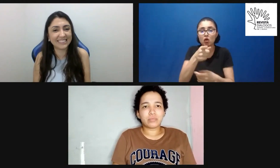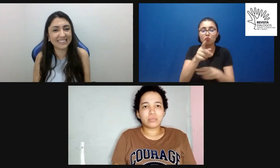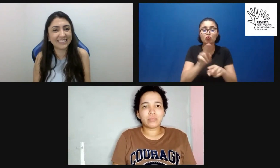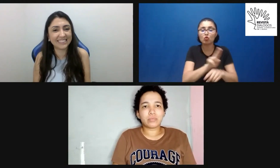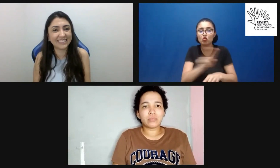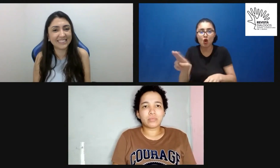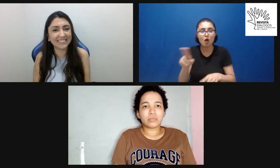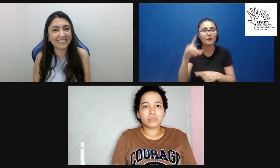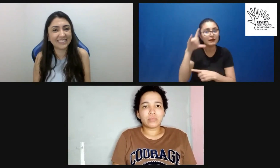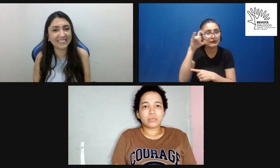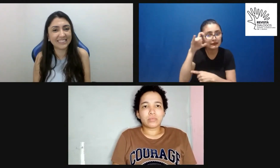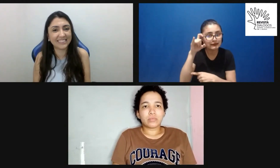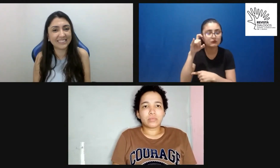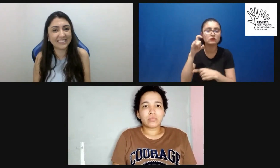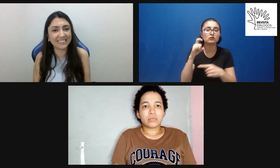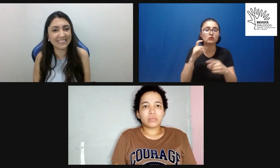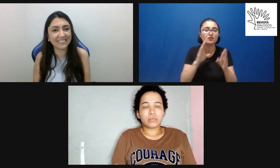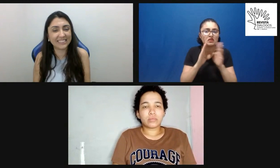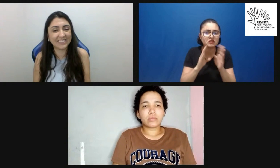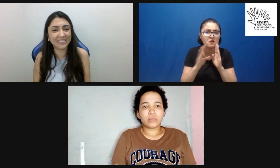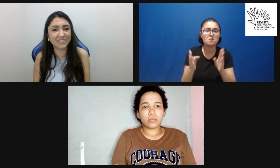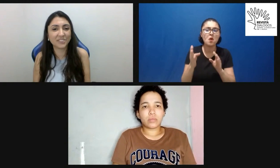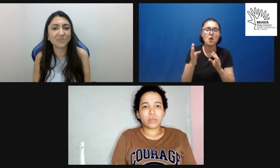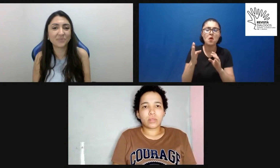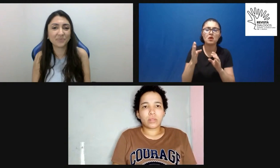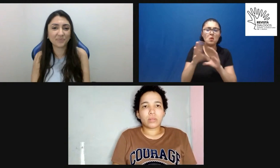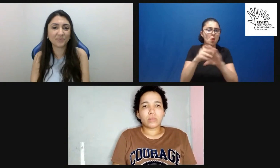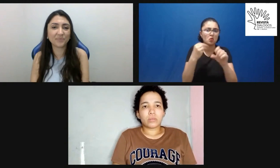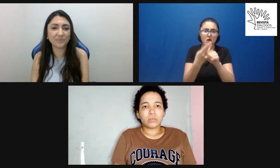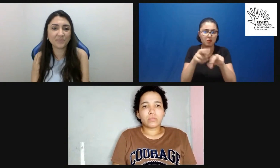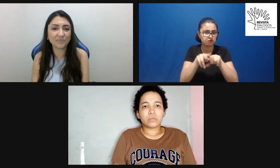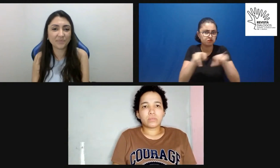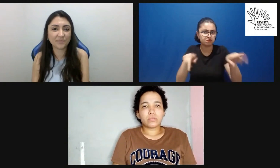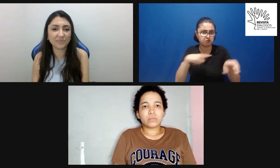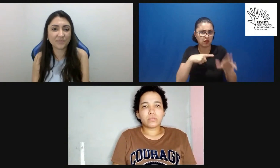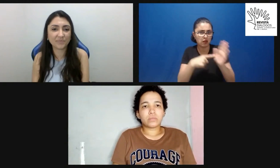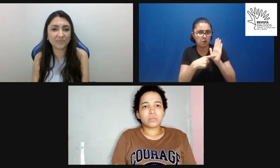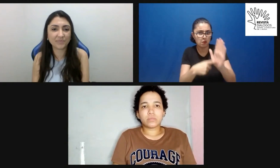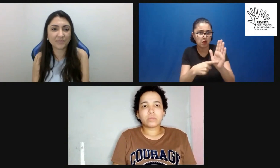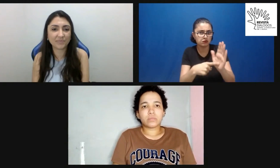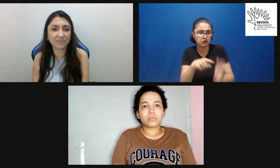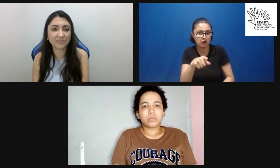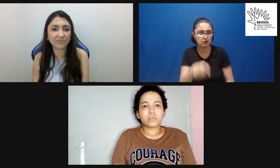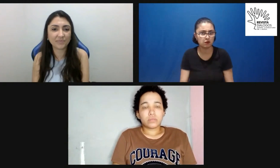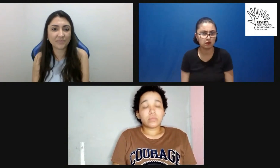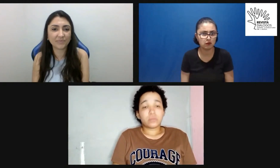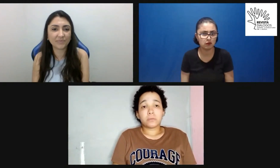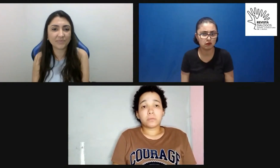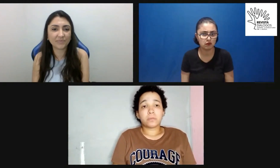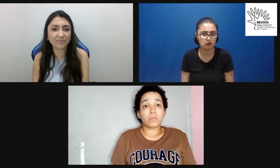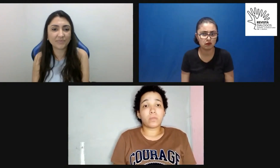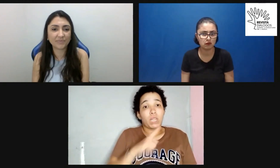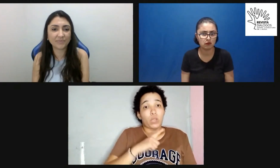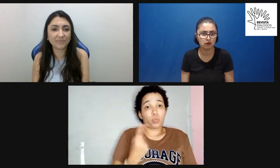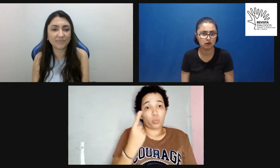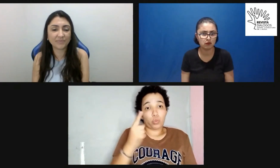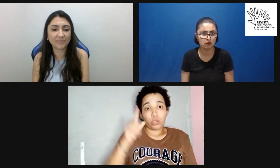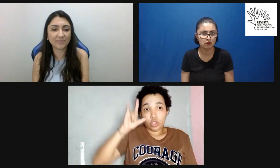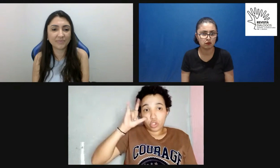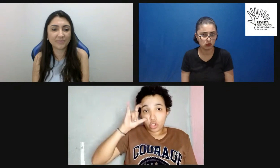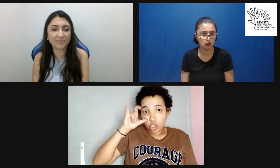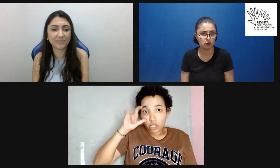Você tem algum meio de divulgação do seu trabalho, como Instagram, Facebook, canal no YouTube, que gostaria de compartilhar?